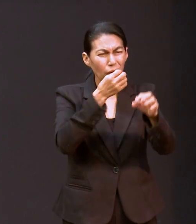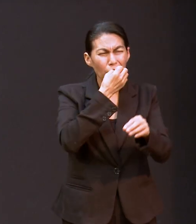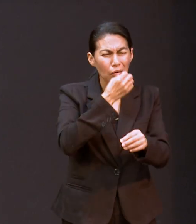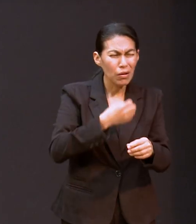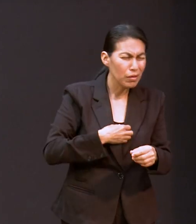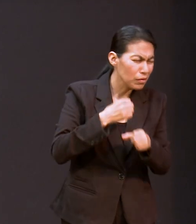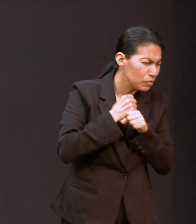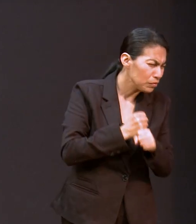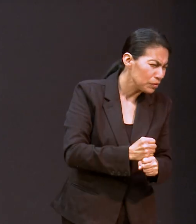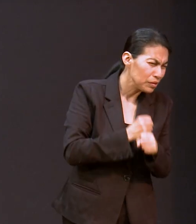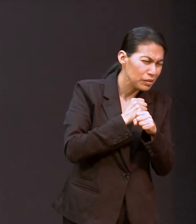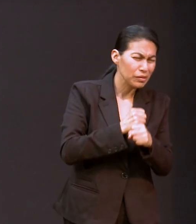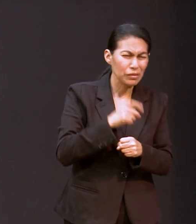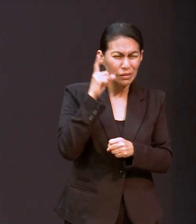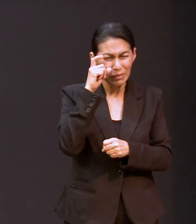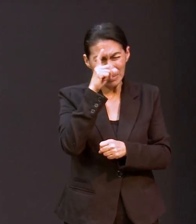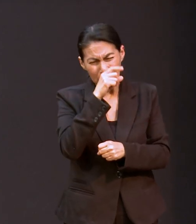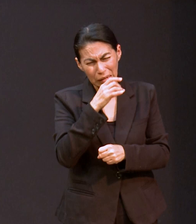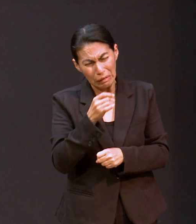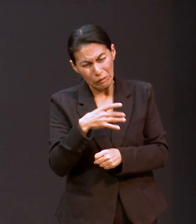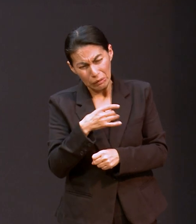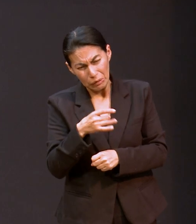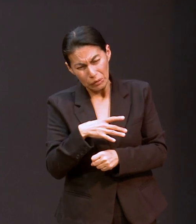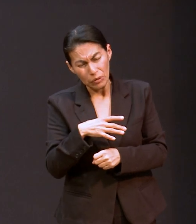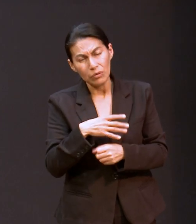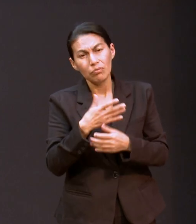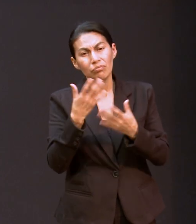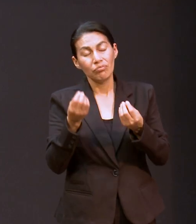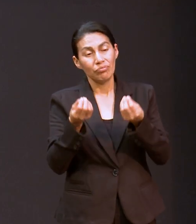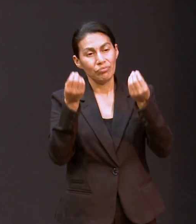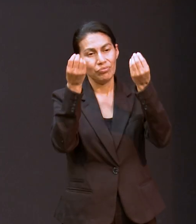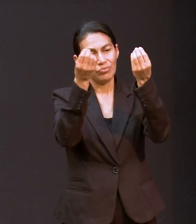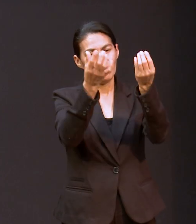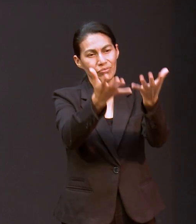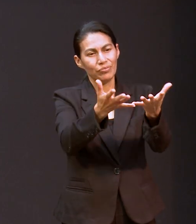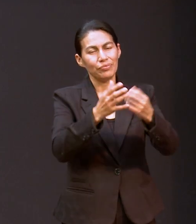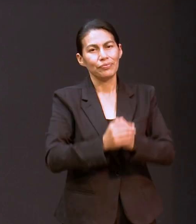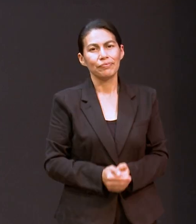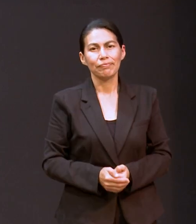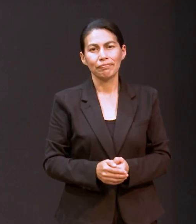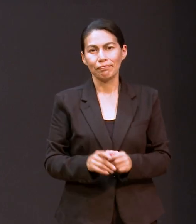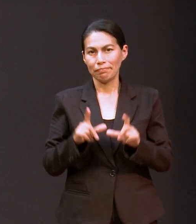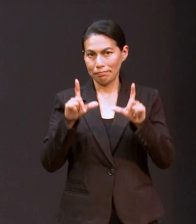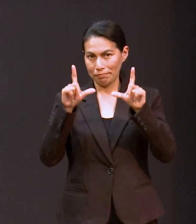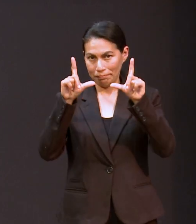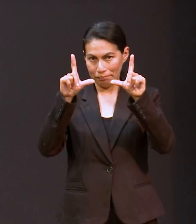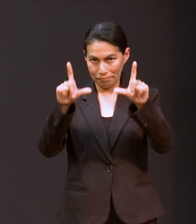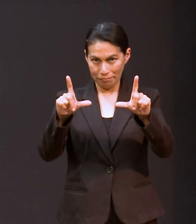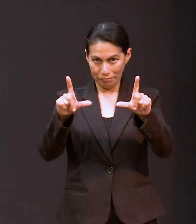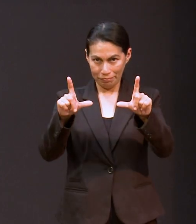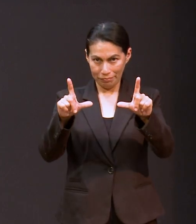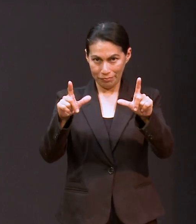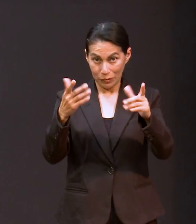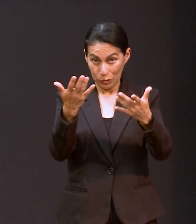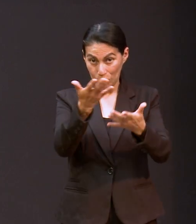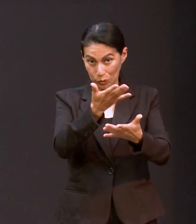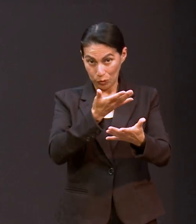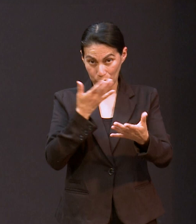medio del dolor y el sufrimiento a través de sus hijos escuchemos esta melodía